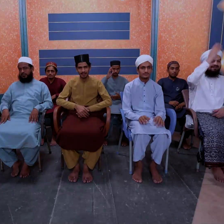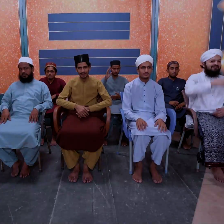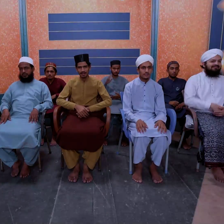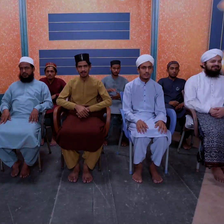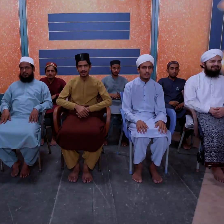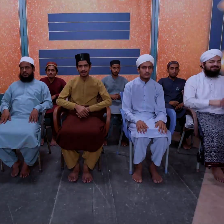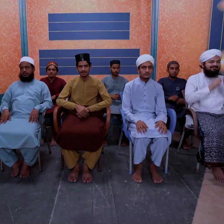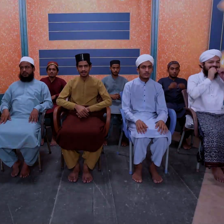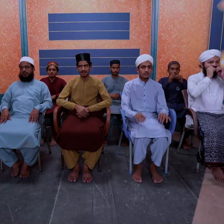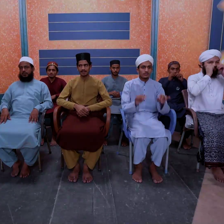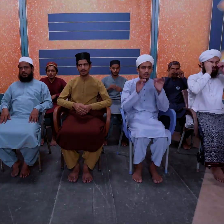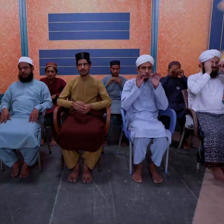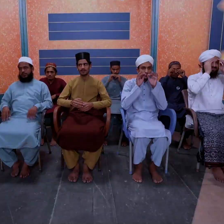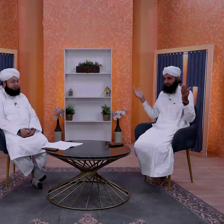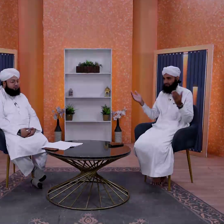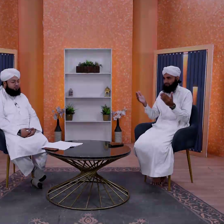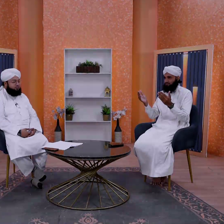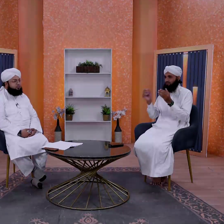صلو علی الحبیب